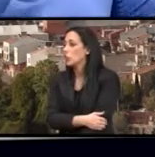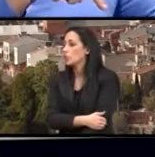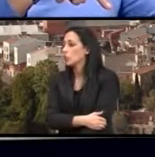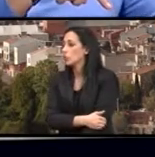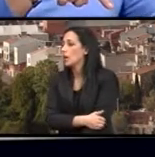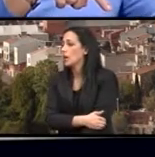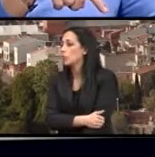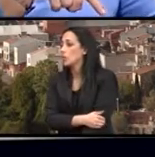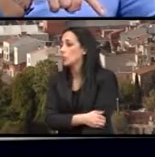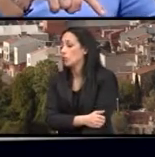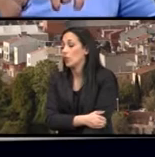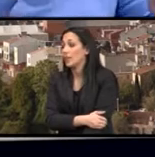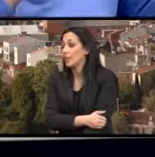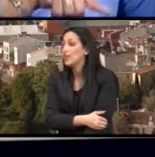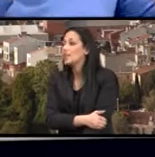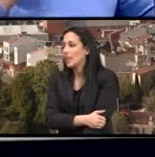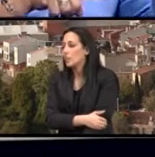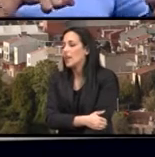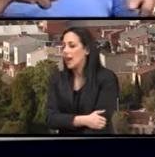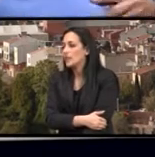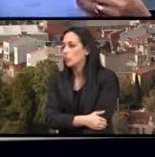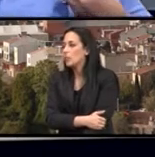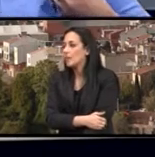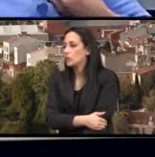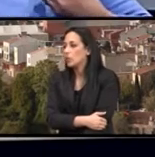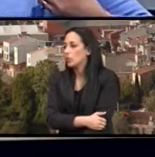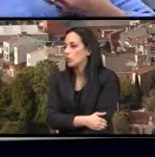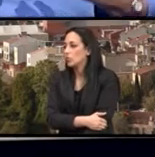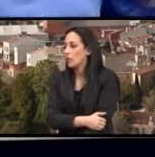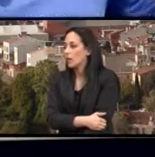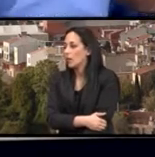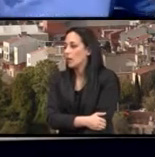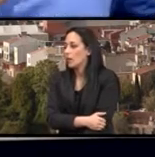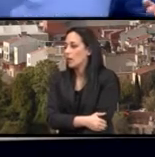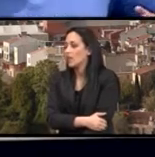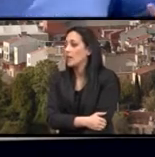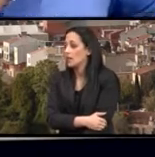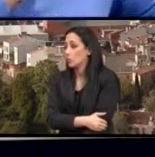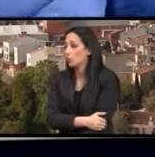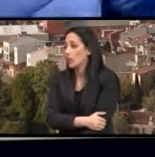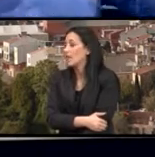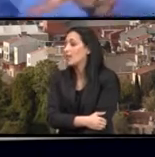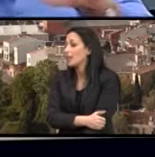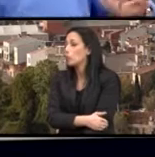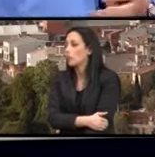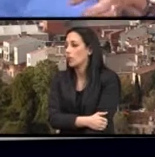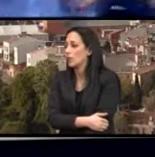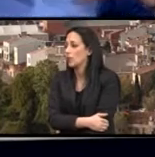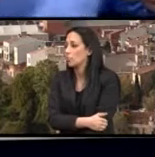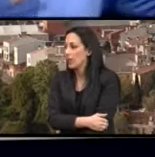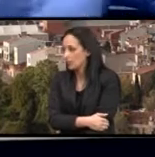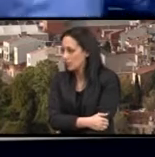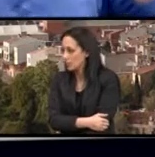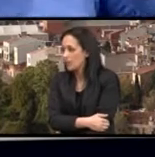al d'una persona oient. També ens hem trobat amb situacions de que se n'han rigut